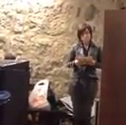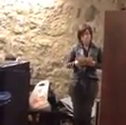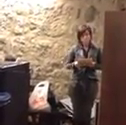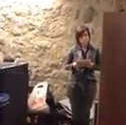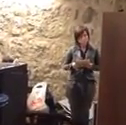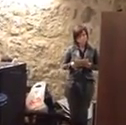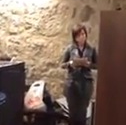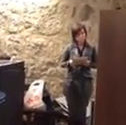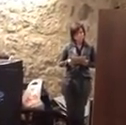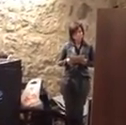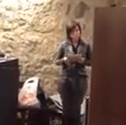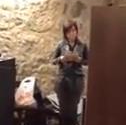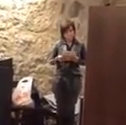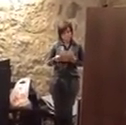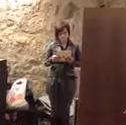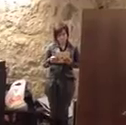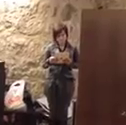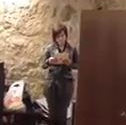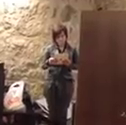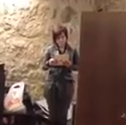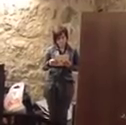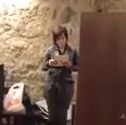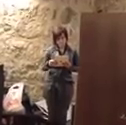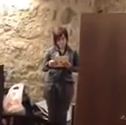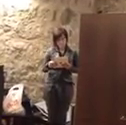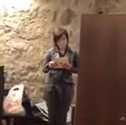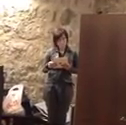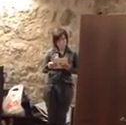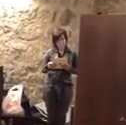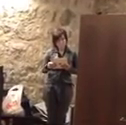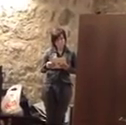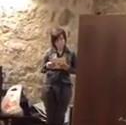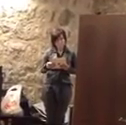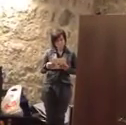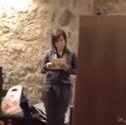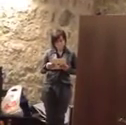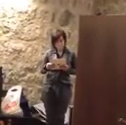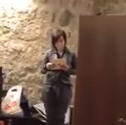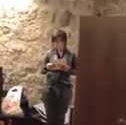è esattamente l'opposto del concetto di volontariato.